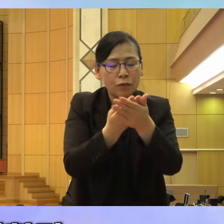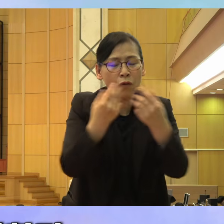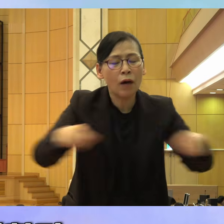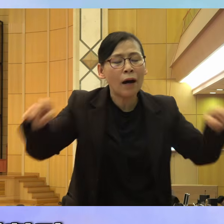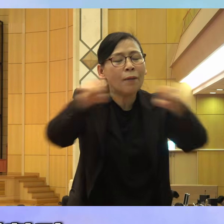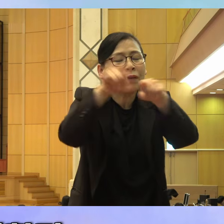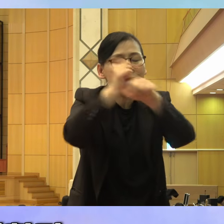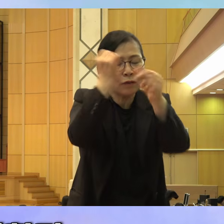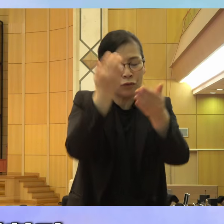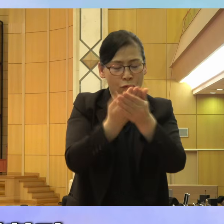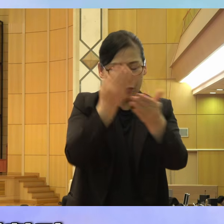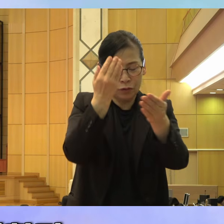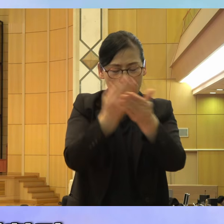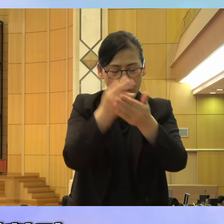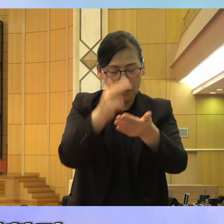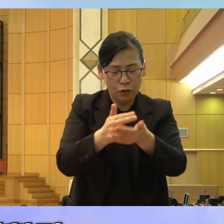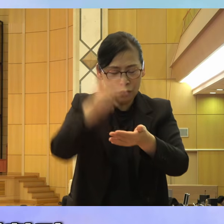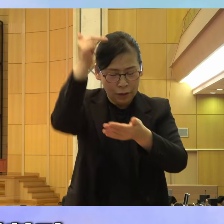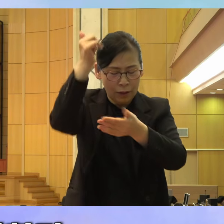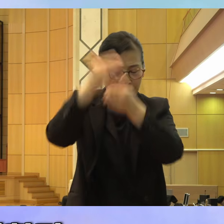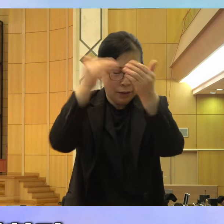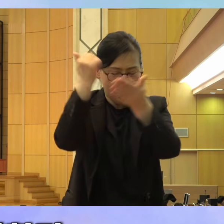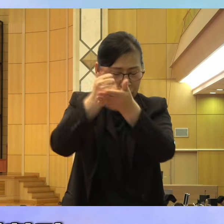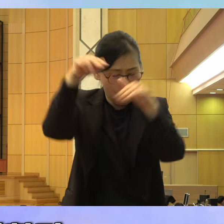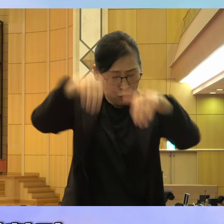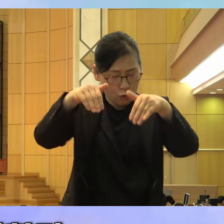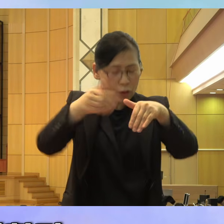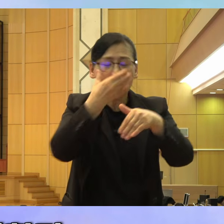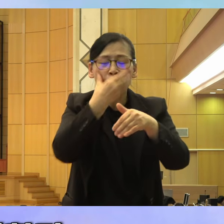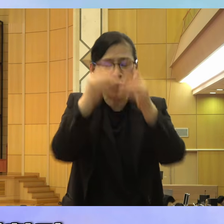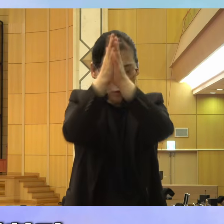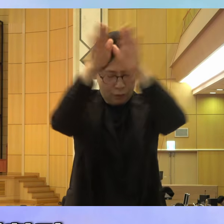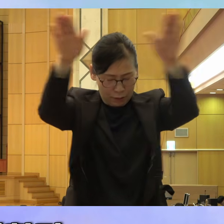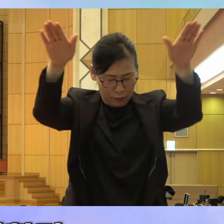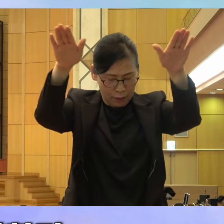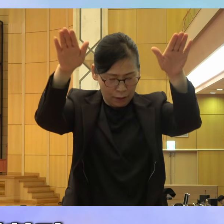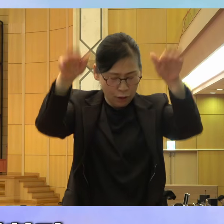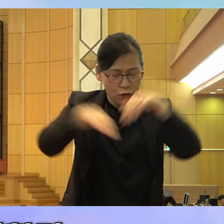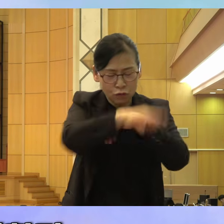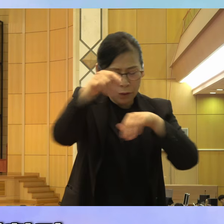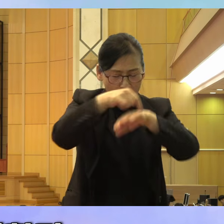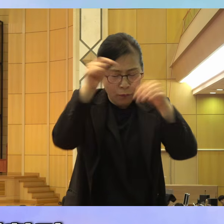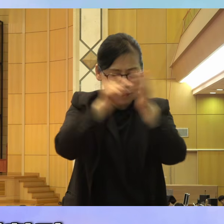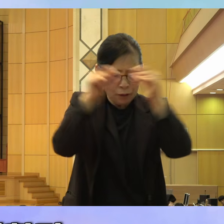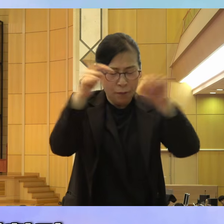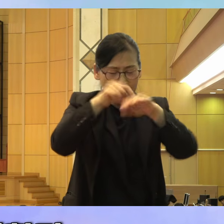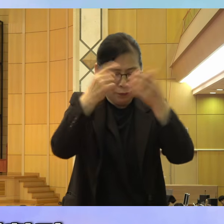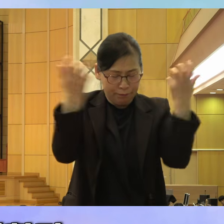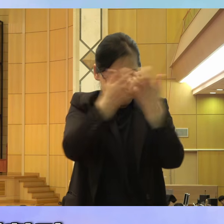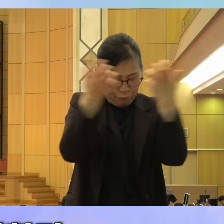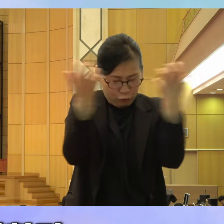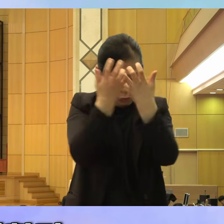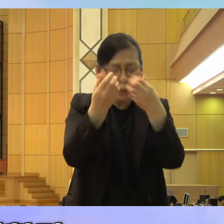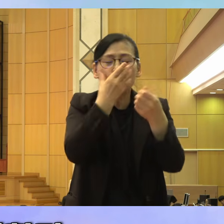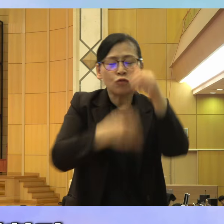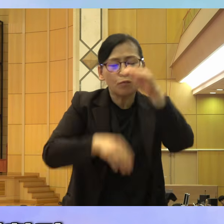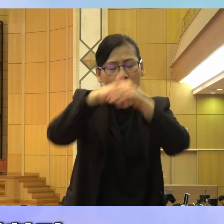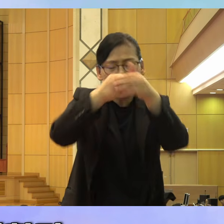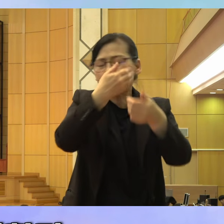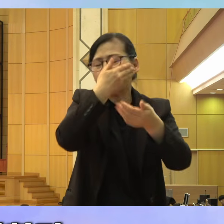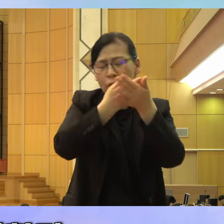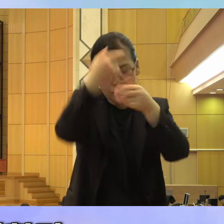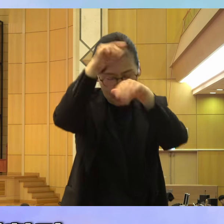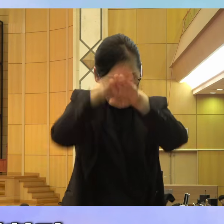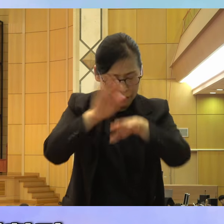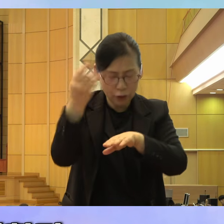함께해 주옵소서. 주의 종이 복을 빌 때 우리 모두가 축복받는 귀한 예배가 되어줄